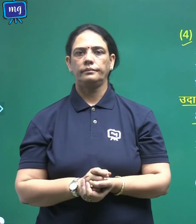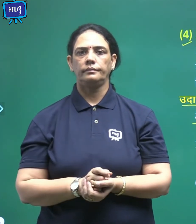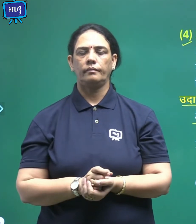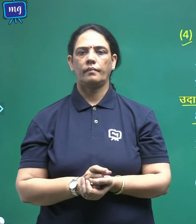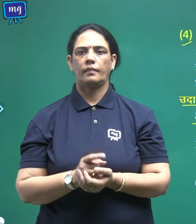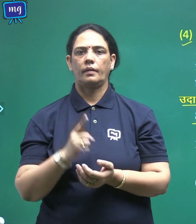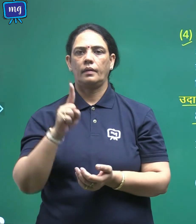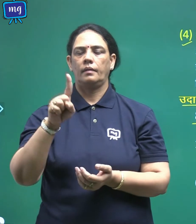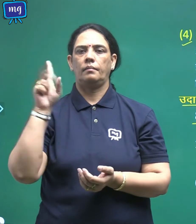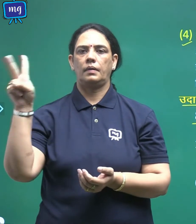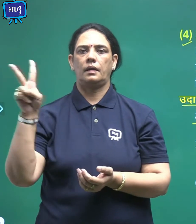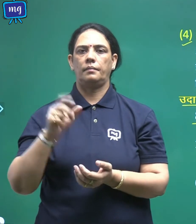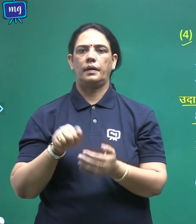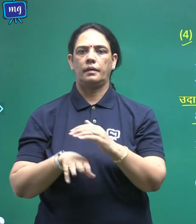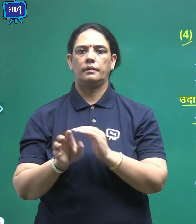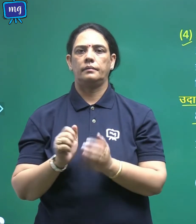12 में